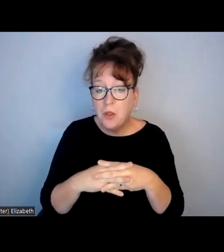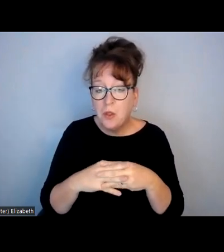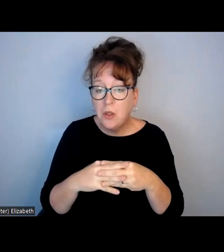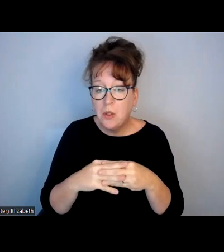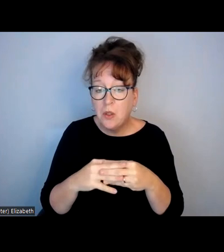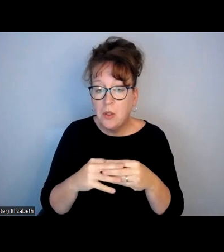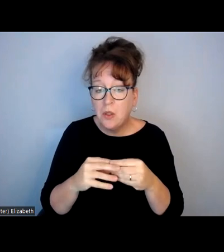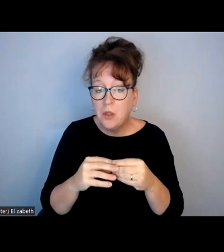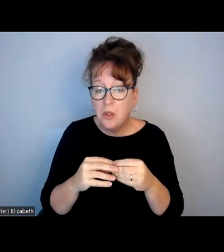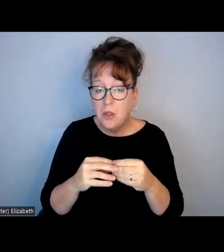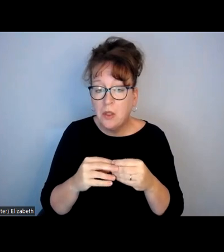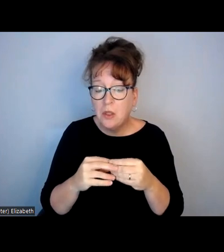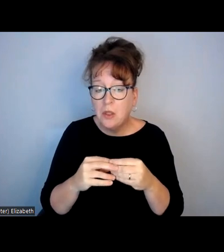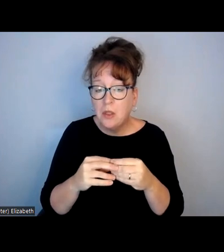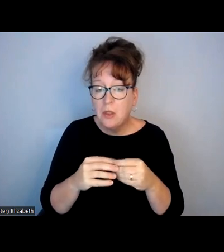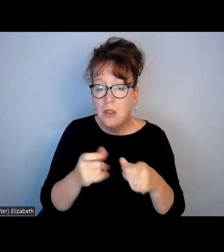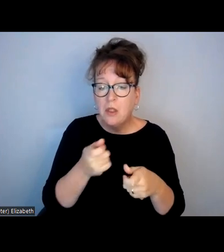cortado Disculpen